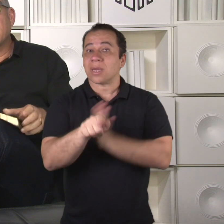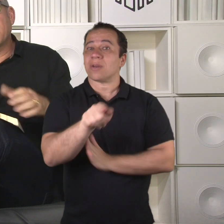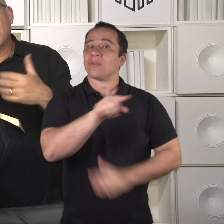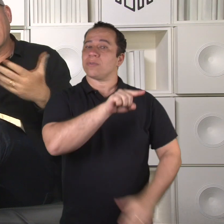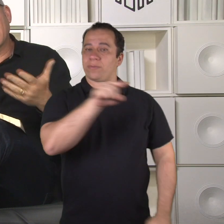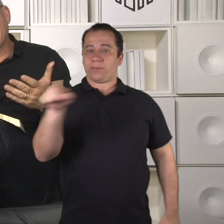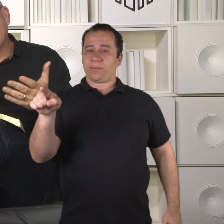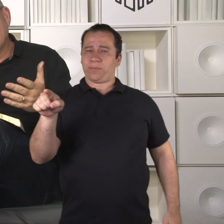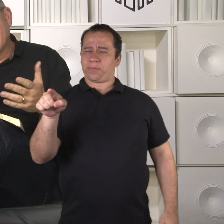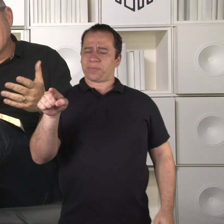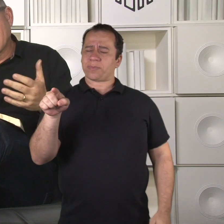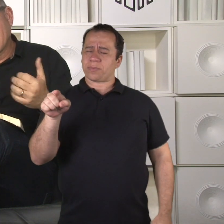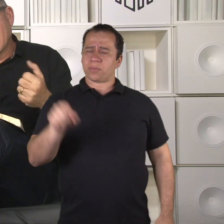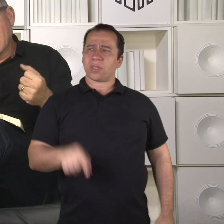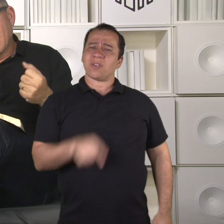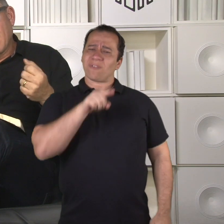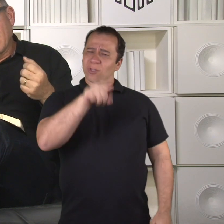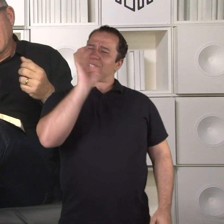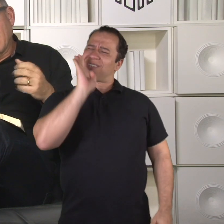cansado e sobrecarregado.